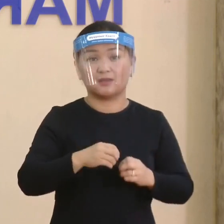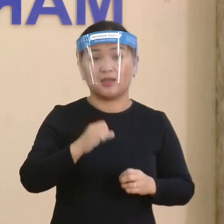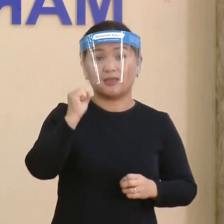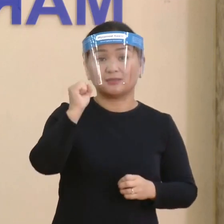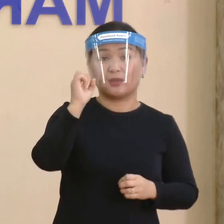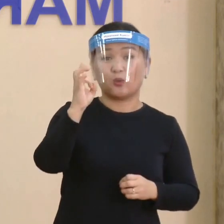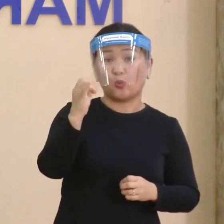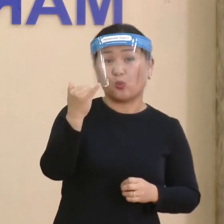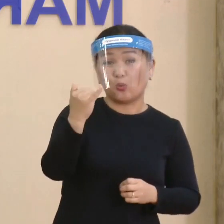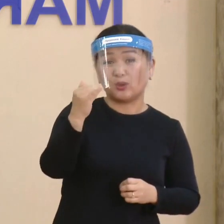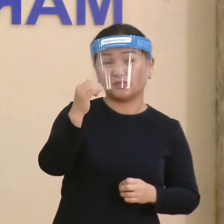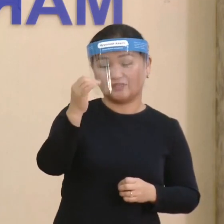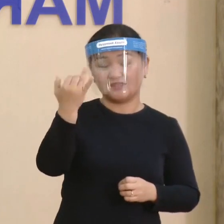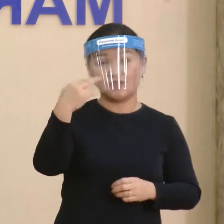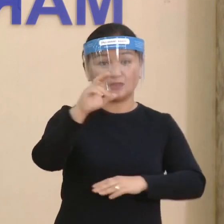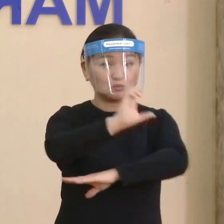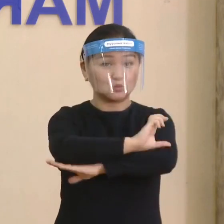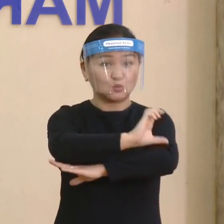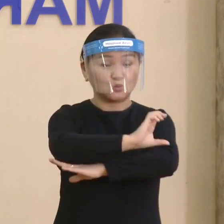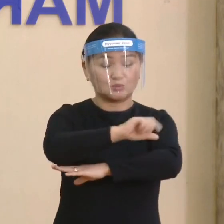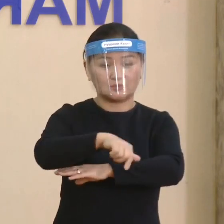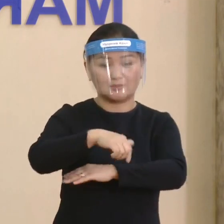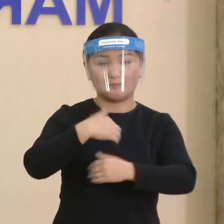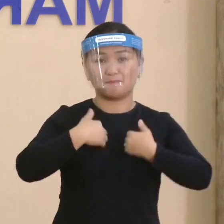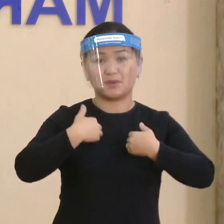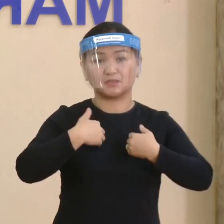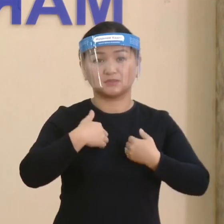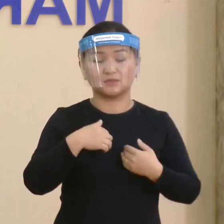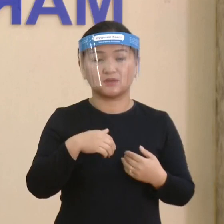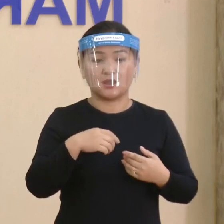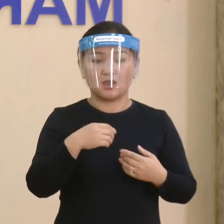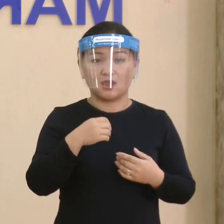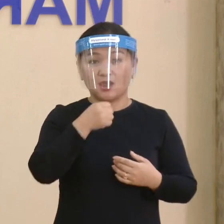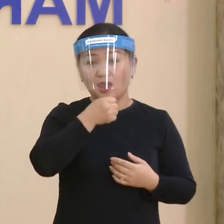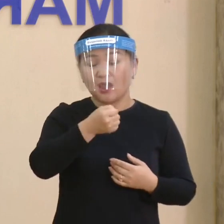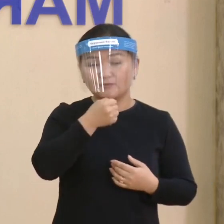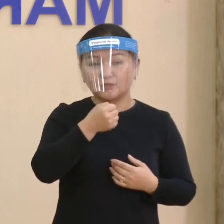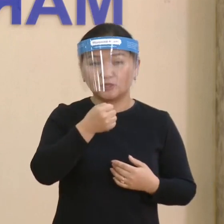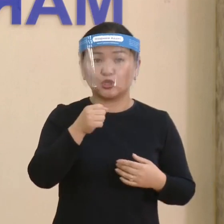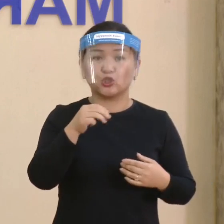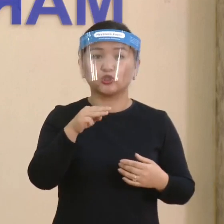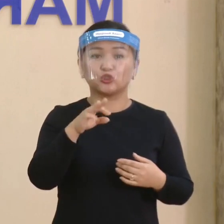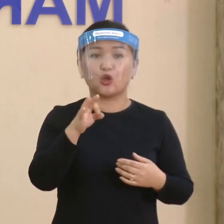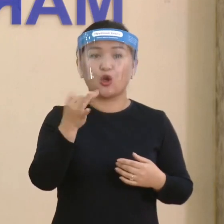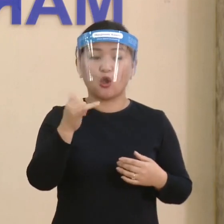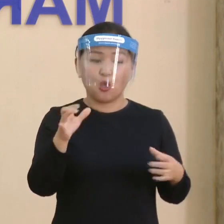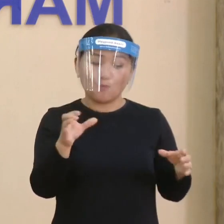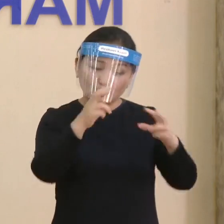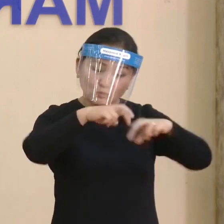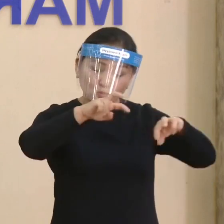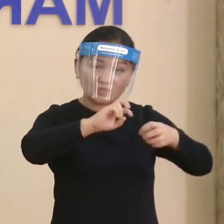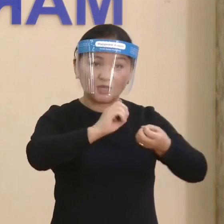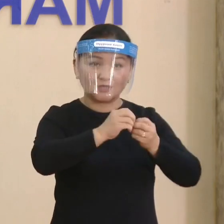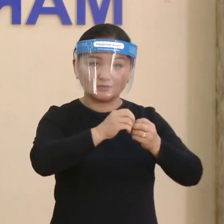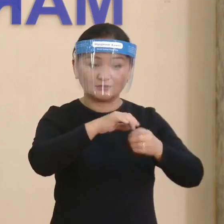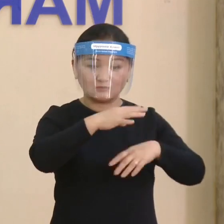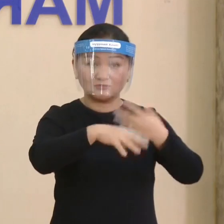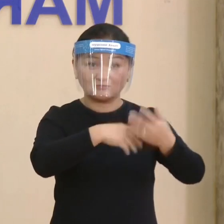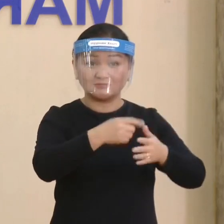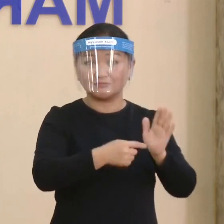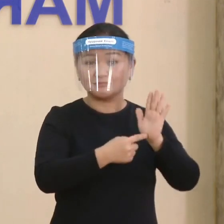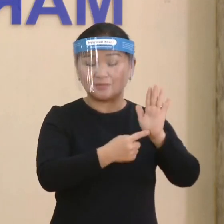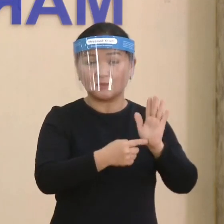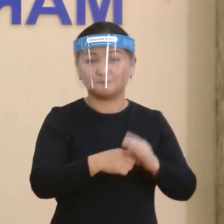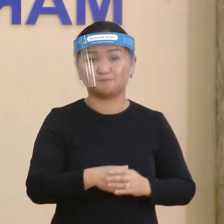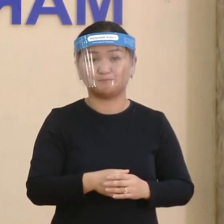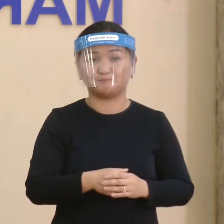дэлхийн болон Монголын одоо хэвлэгдсэн энэ хэвлэлдэр бол тойм одоо судалгаануудыг бол маш их хийж байгаа. Ийм одоо зүйлүүд бол байгаа.